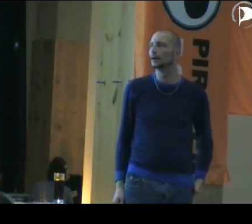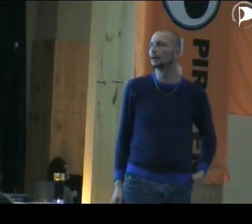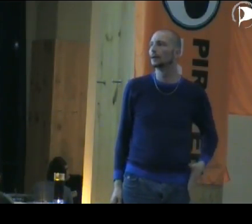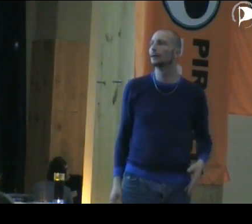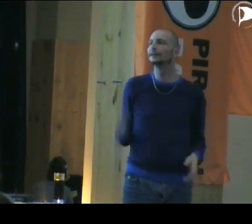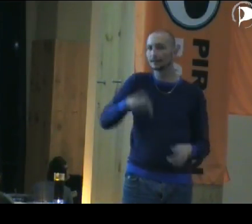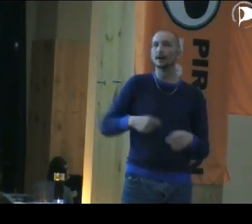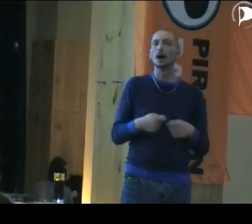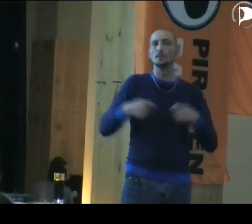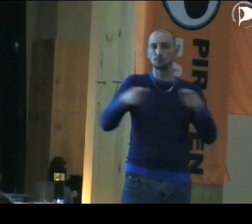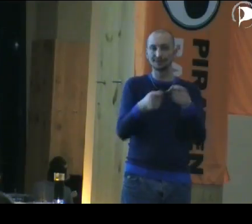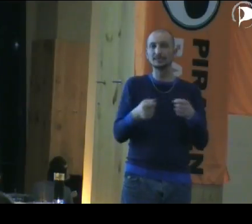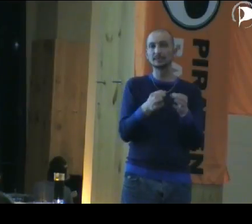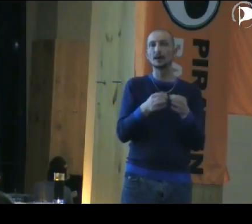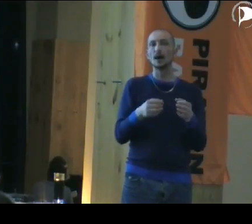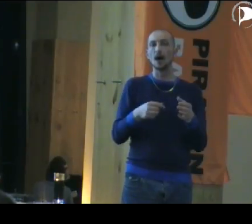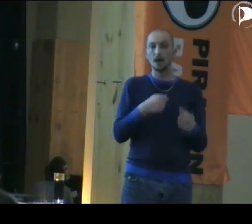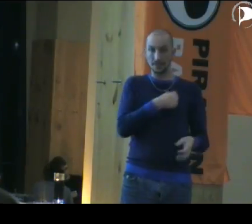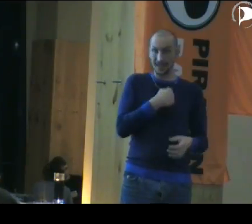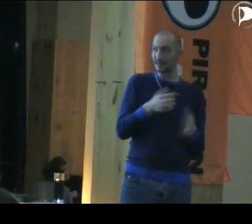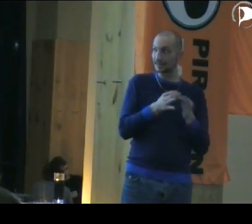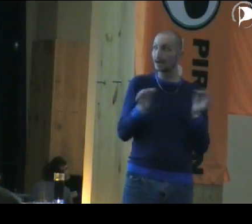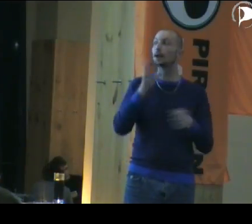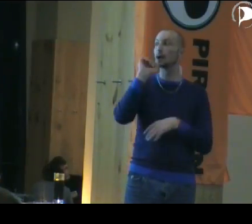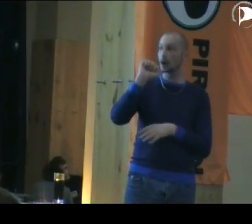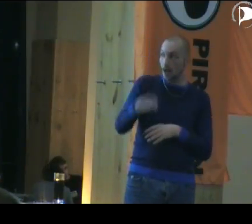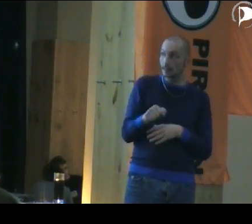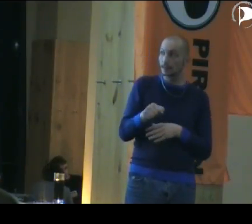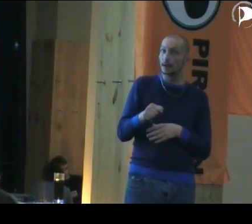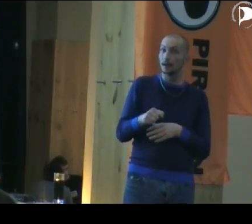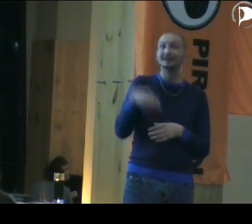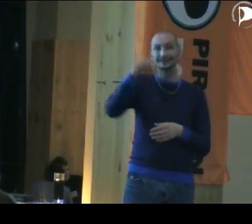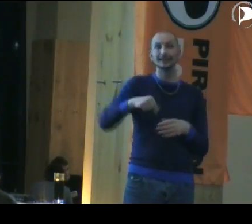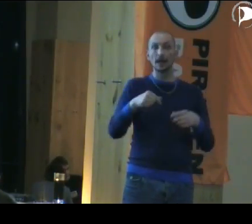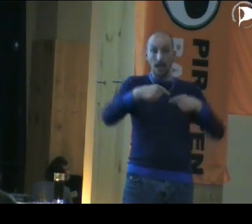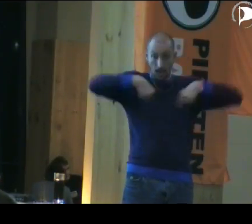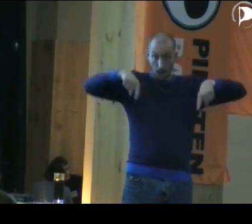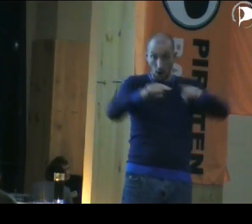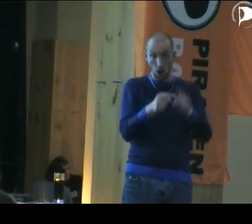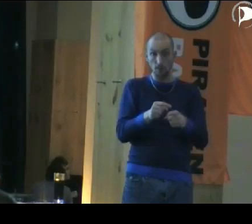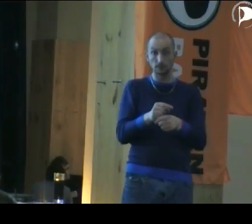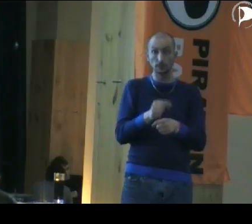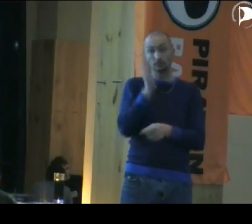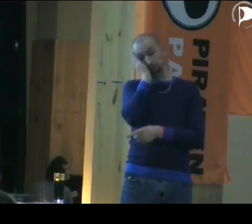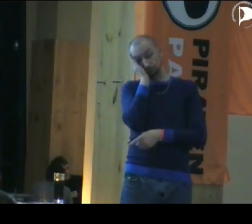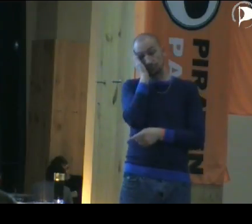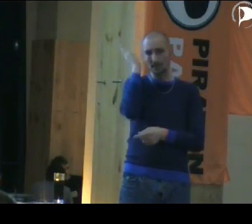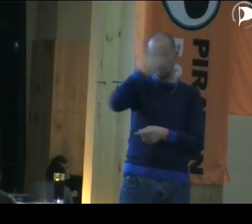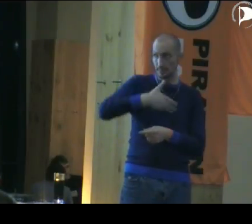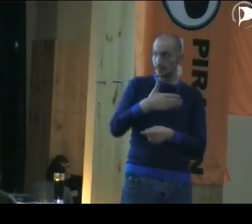ein bundesparteitag den rat dann vielleicht man kann doch entweder immer alles selber schon gemacht und wir haben da auch